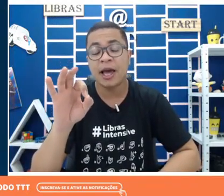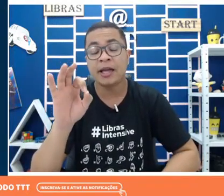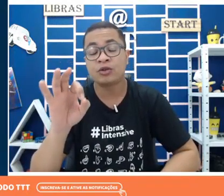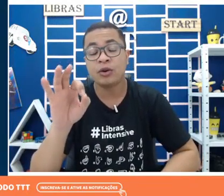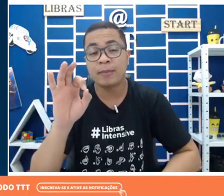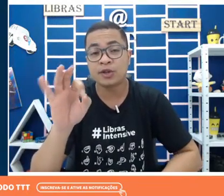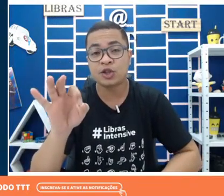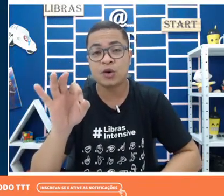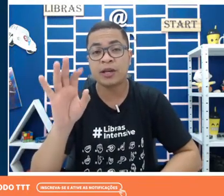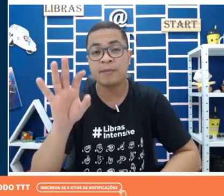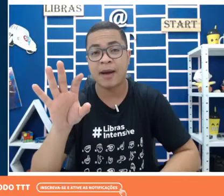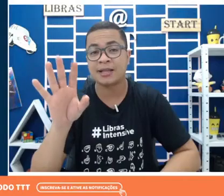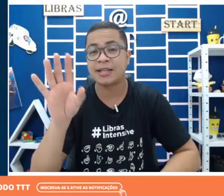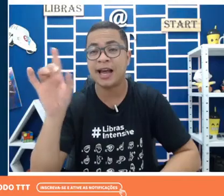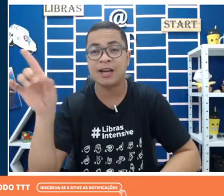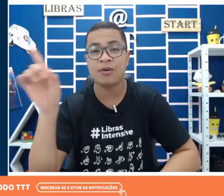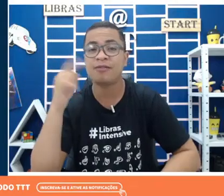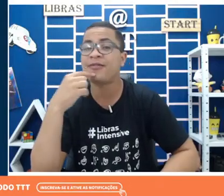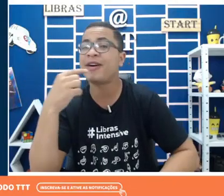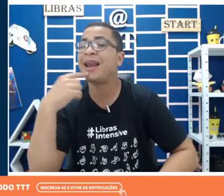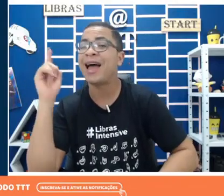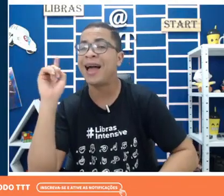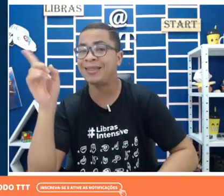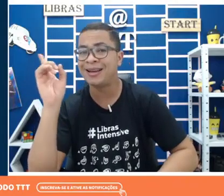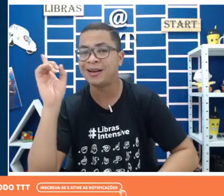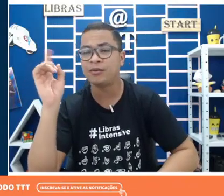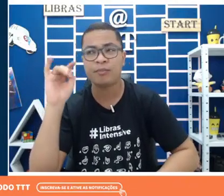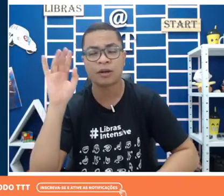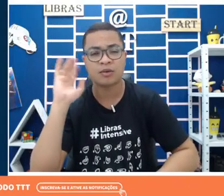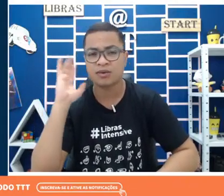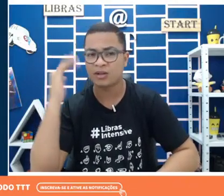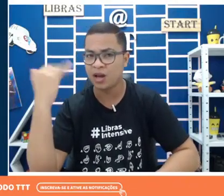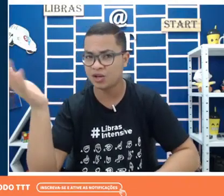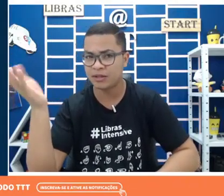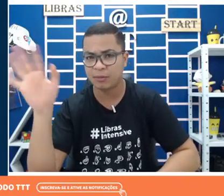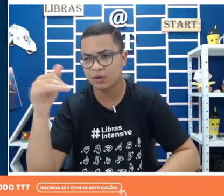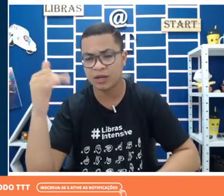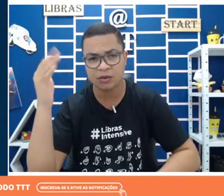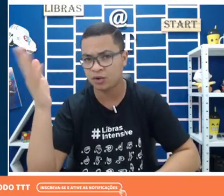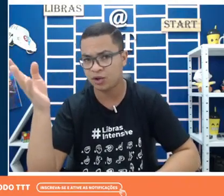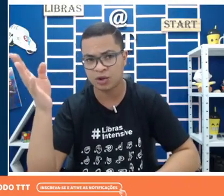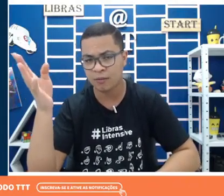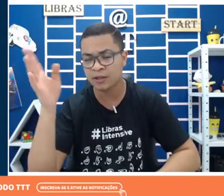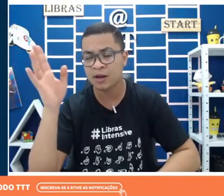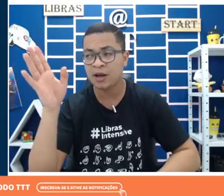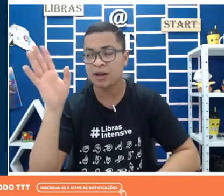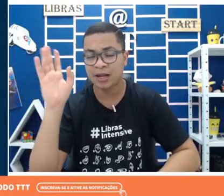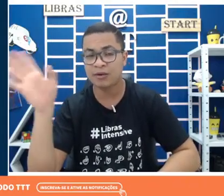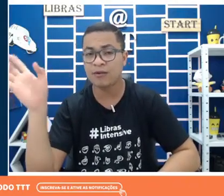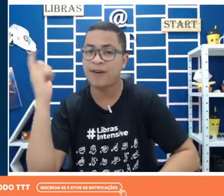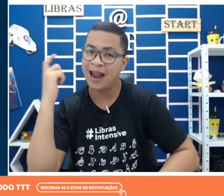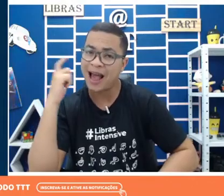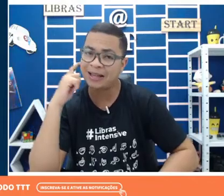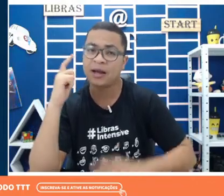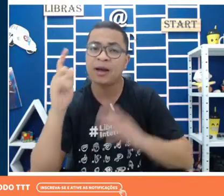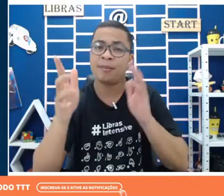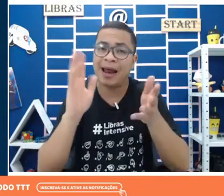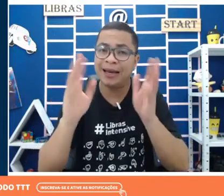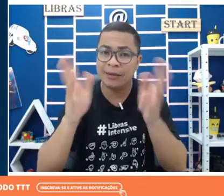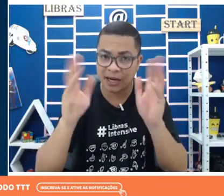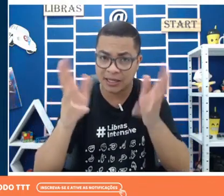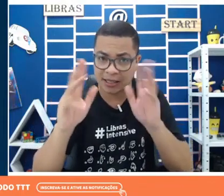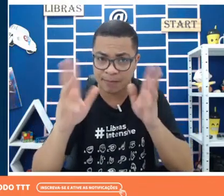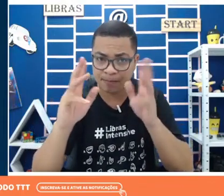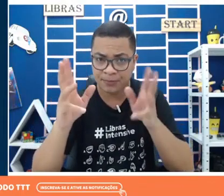Libras é toda pessoa que passa da língua falada, não importa qual seja, você pode conhecer outros idiomas, da língua falada